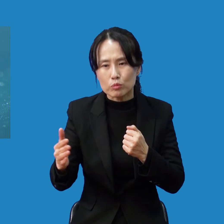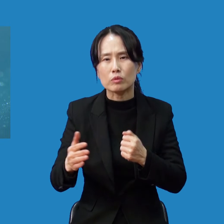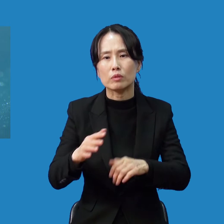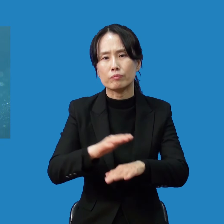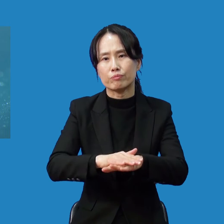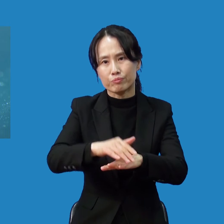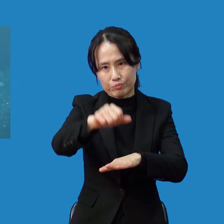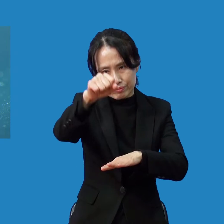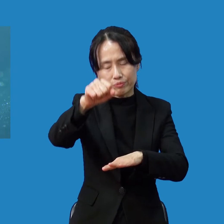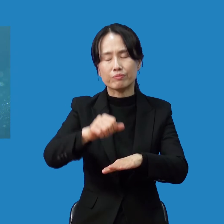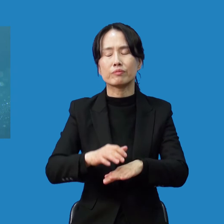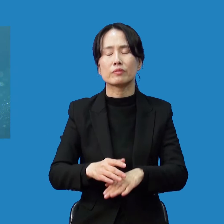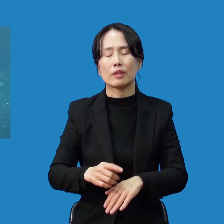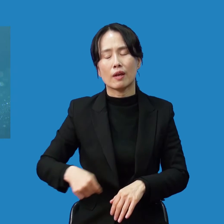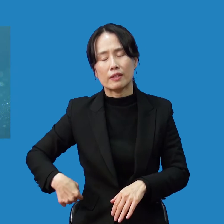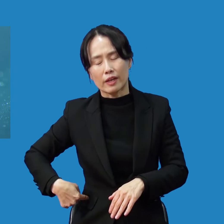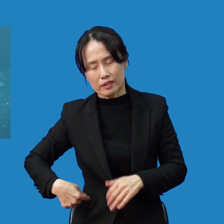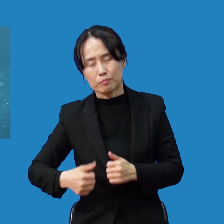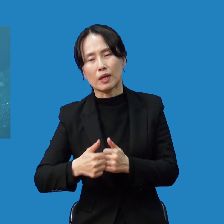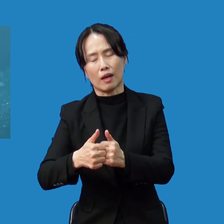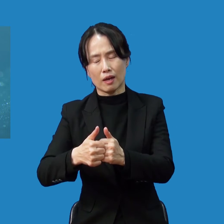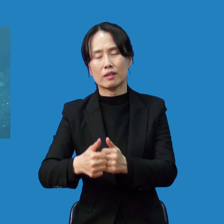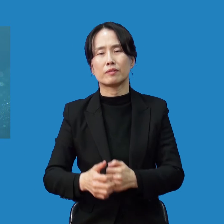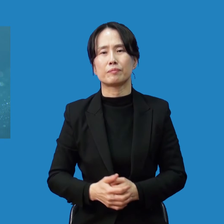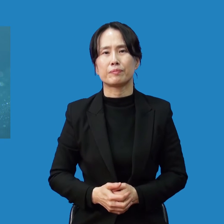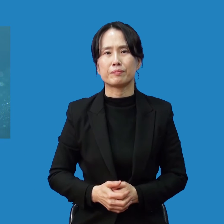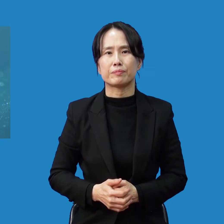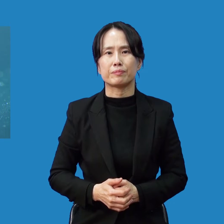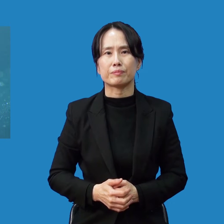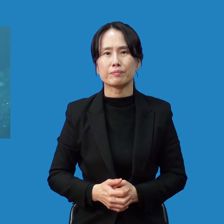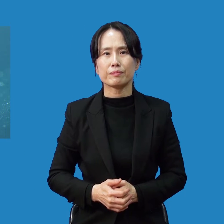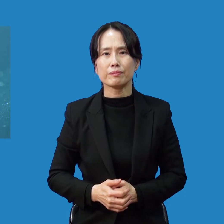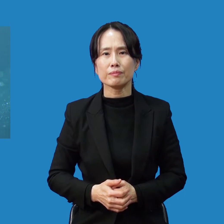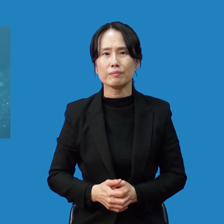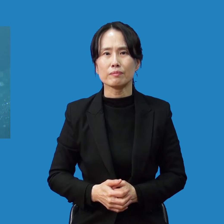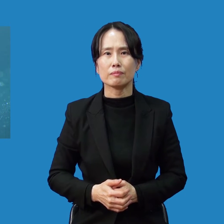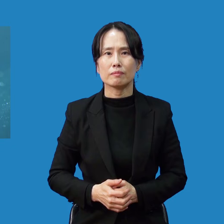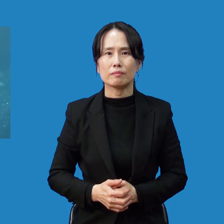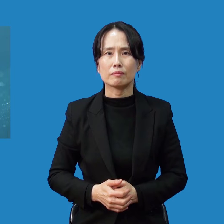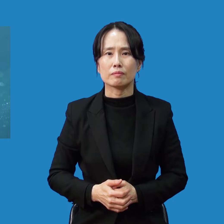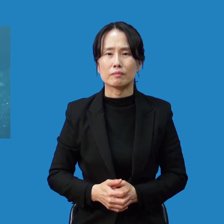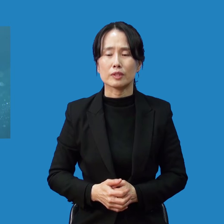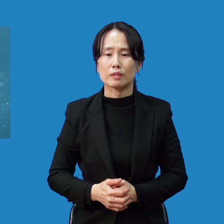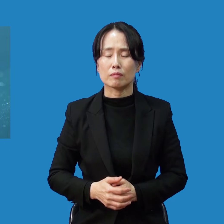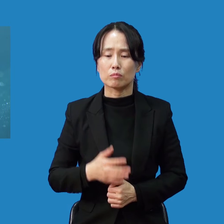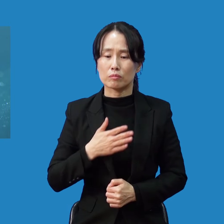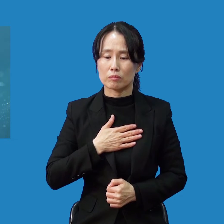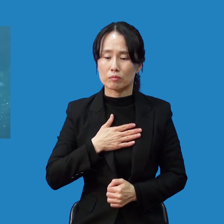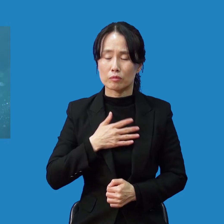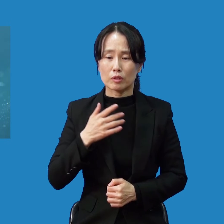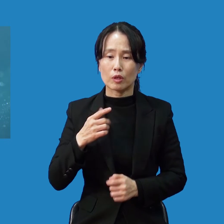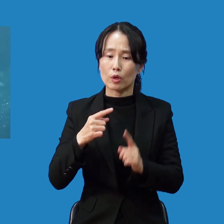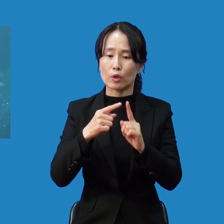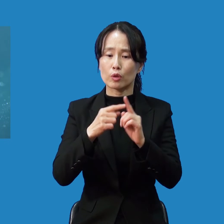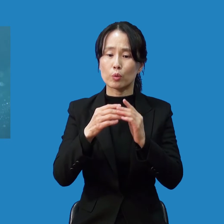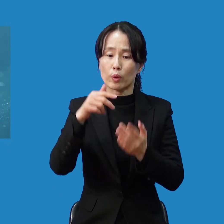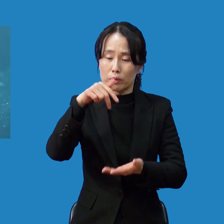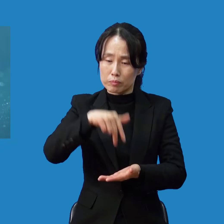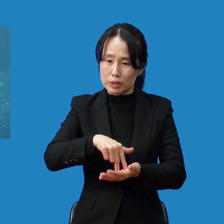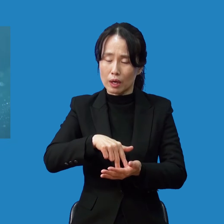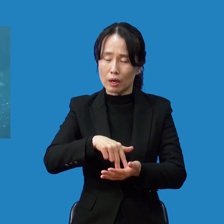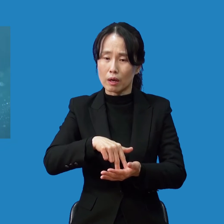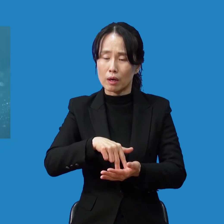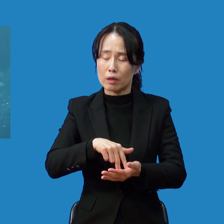말이 없습니다. 그러면 목회적으로 볼 때 어떤 것이 좋을런지, 예배에 있어서 어떤